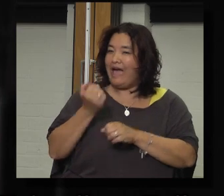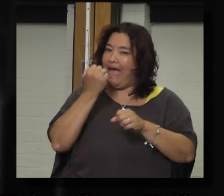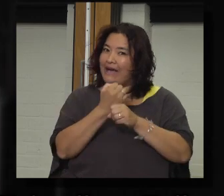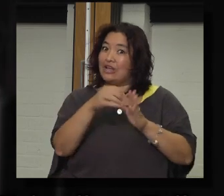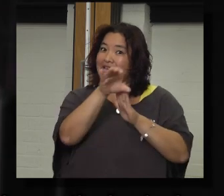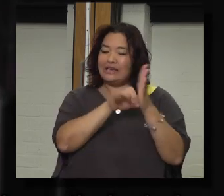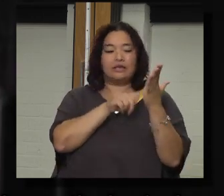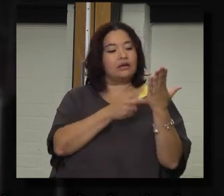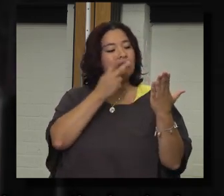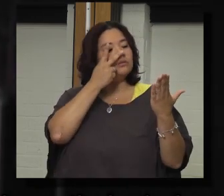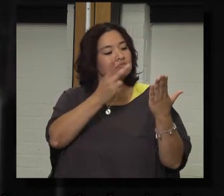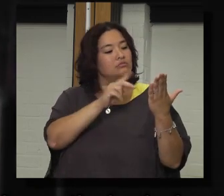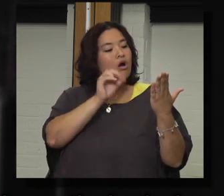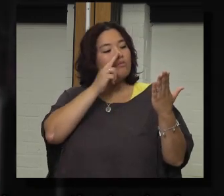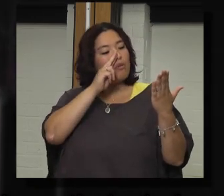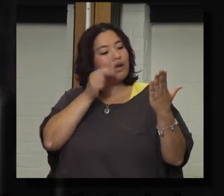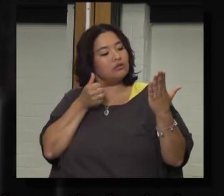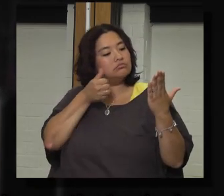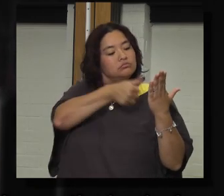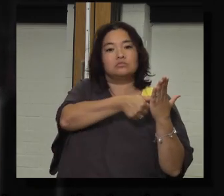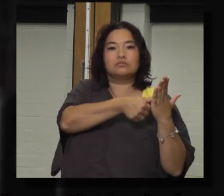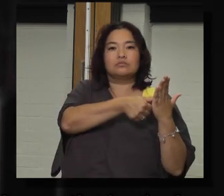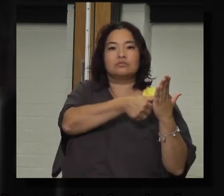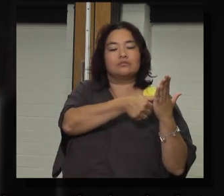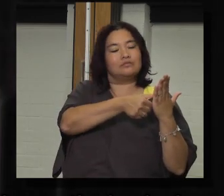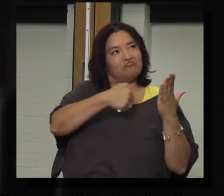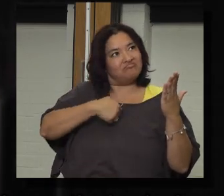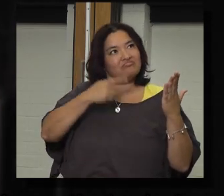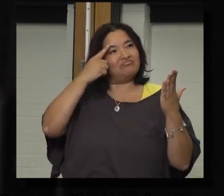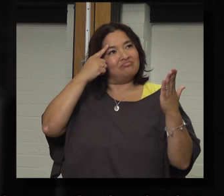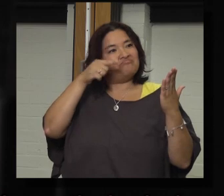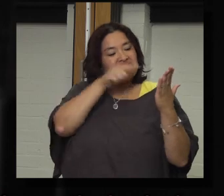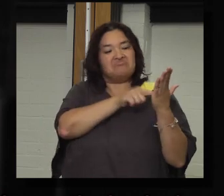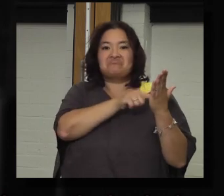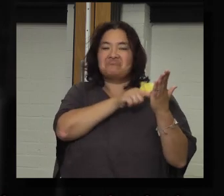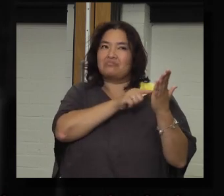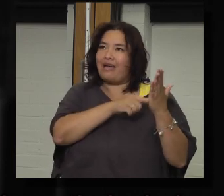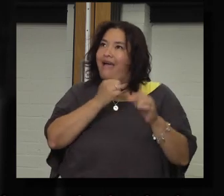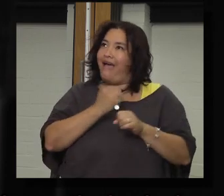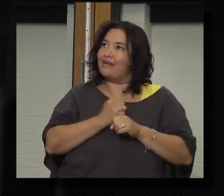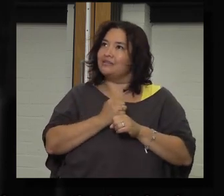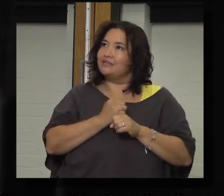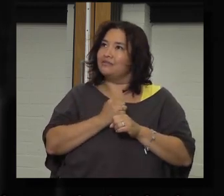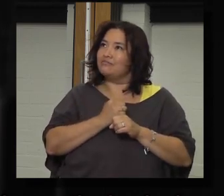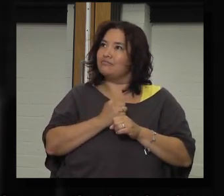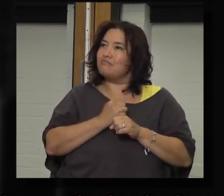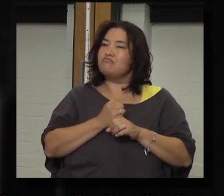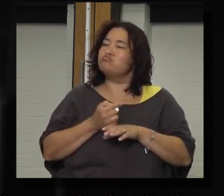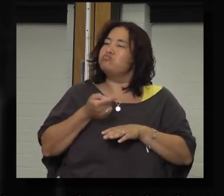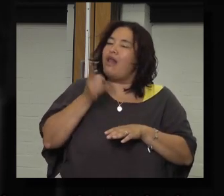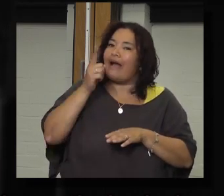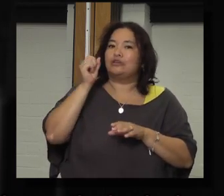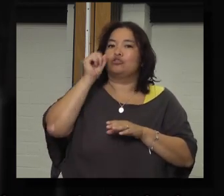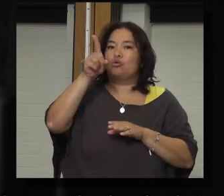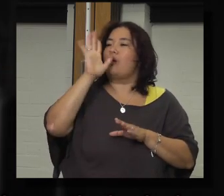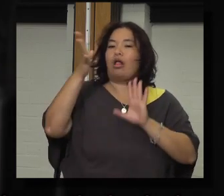echt kijken naar die criteria en proberen eraan te voldoen. Nou, ik denk dat we daarmee echt